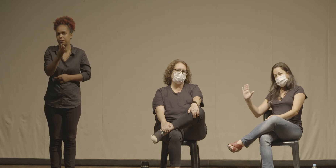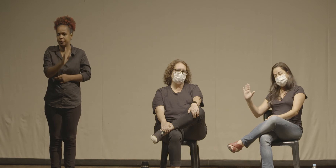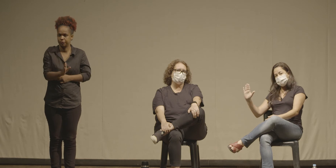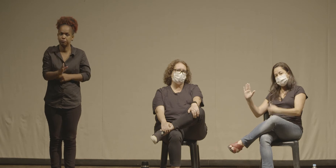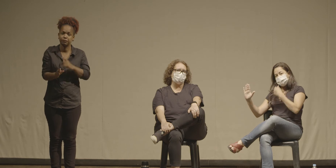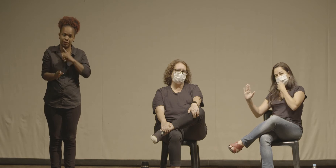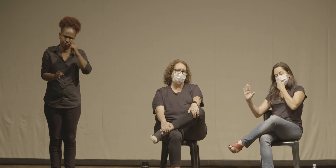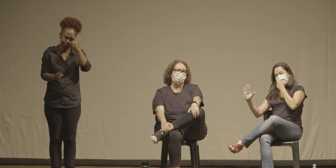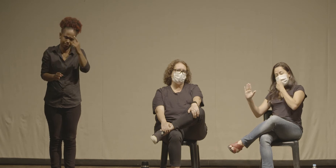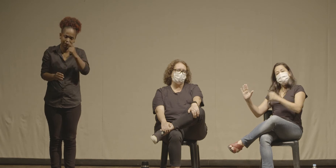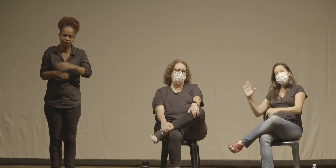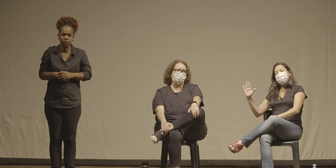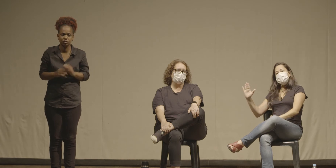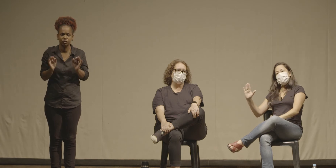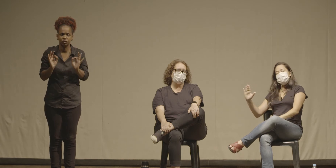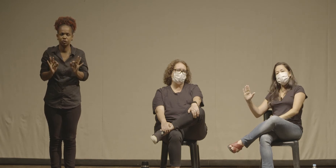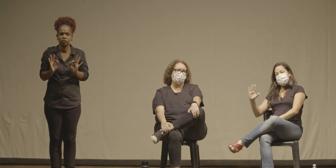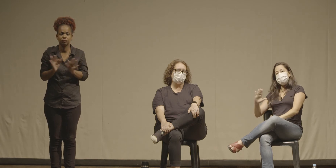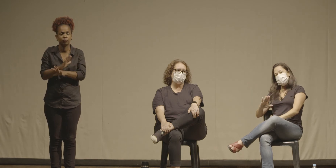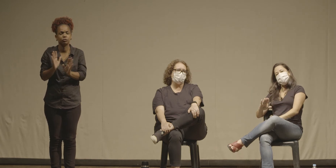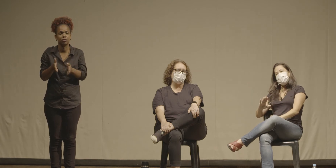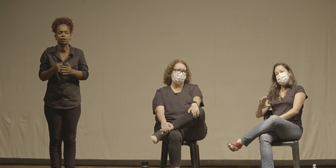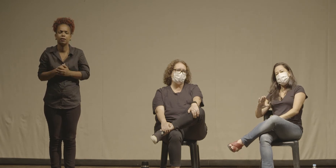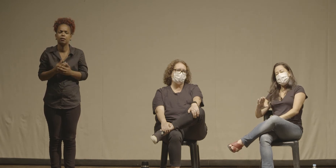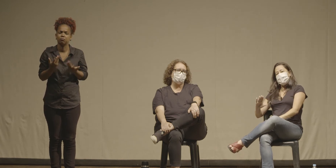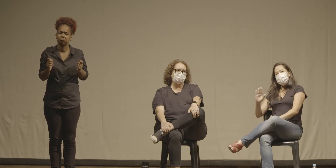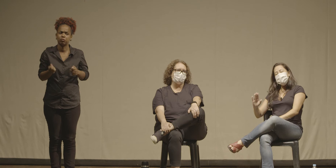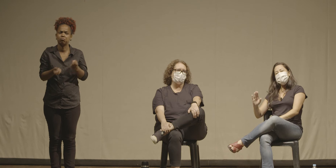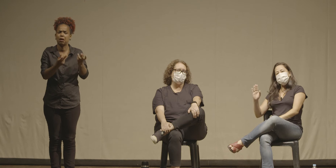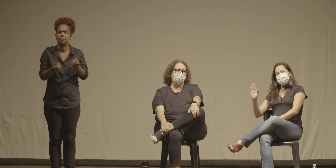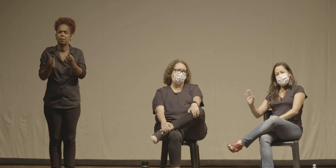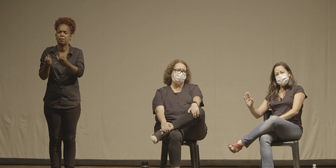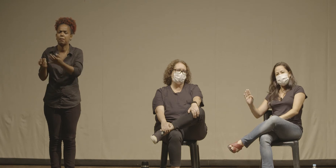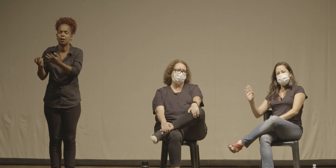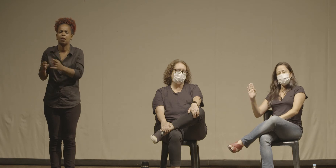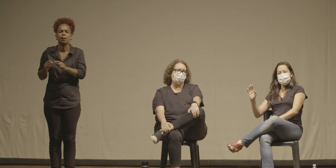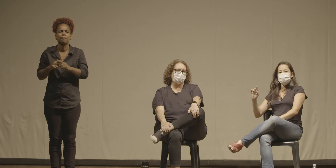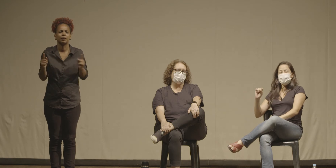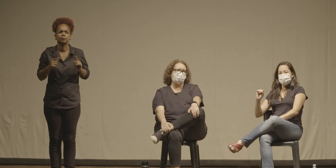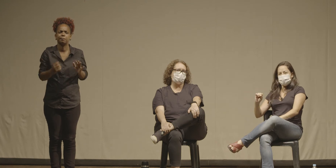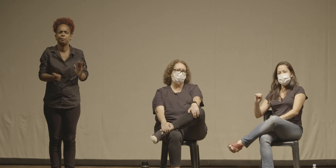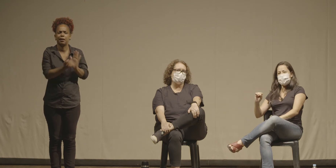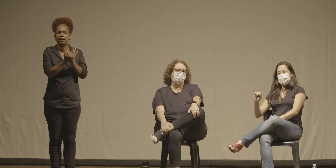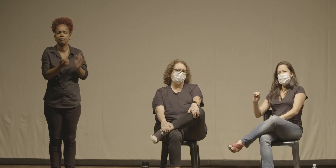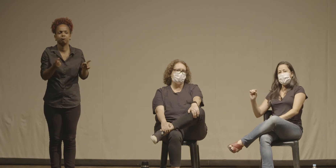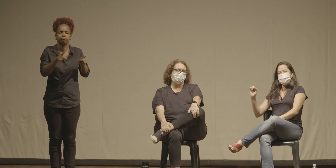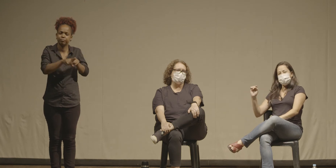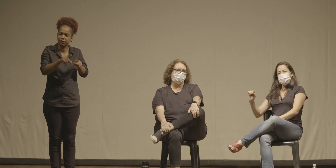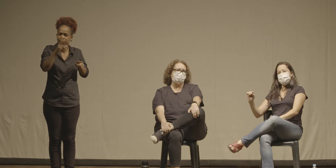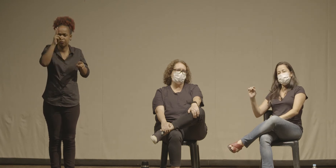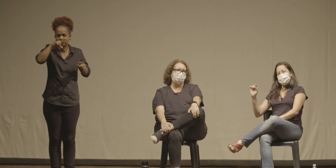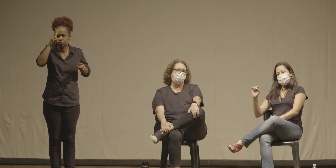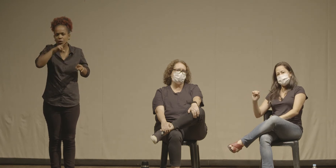tenho isso. Eu posso vender isso para muita gente. Quantas marcas gostariam de se associar a